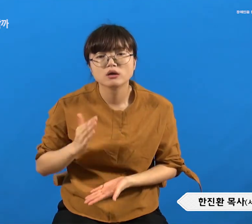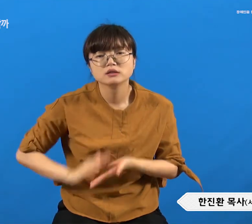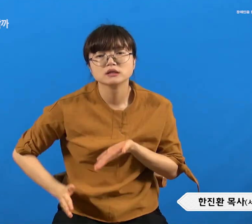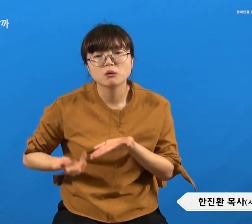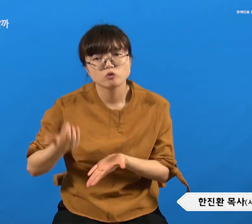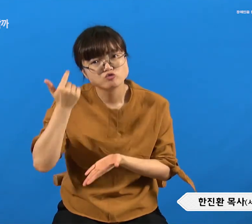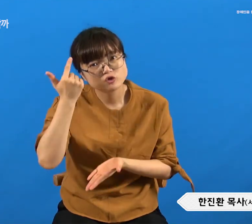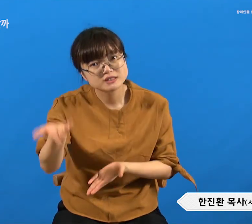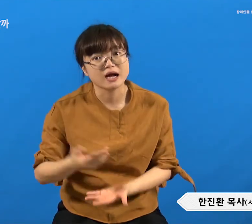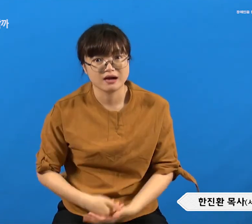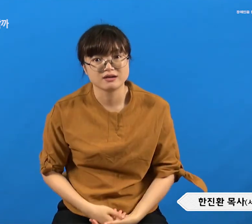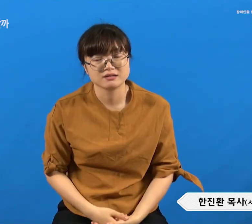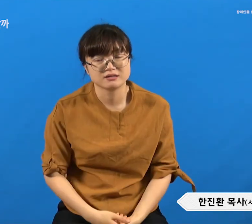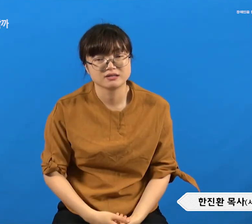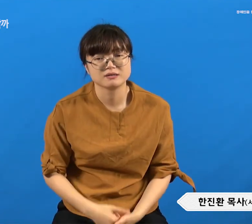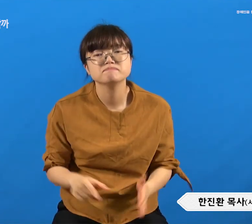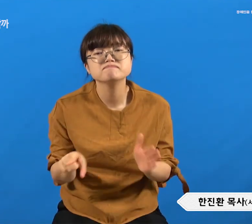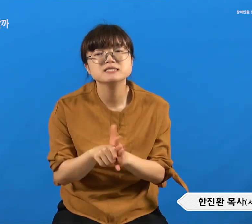남겨줄 수 있어야 됩니다.